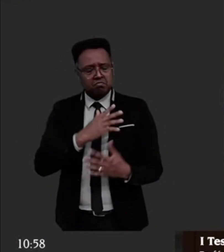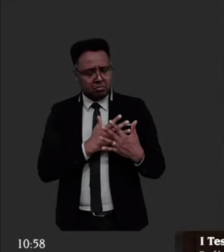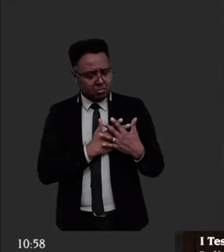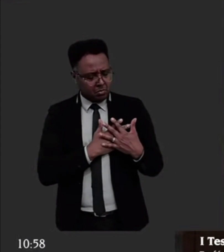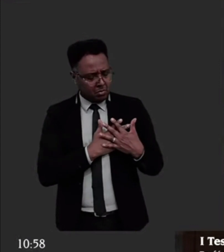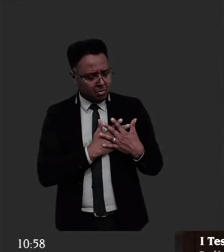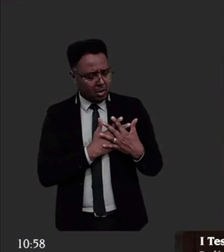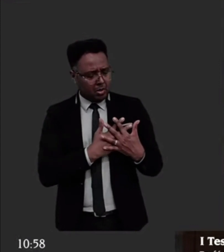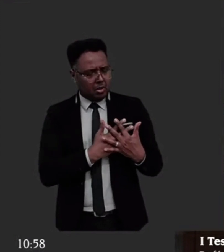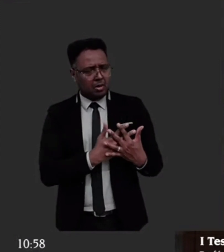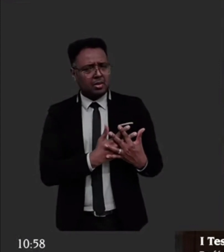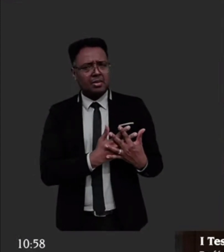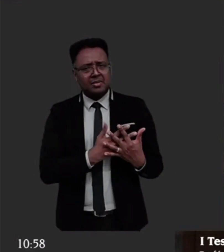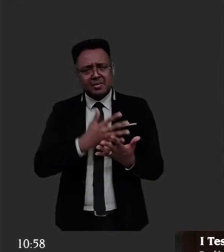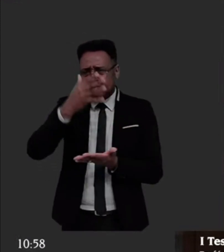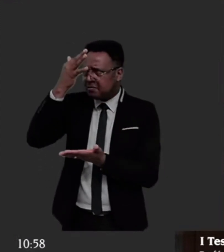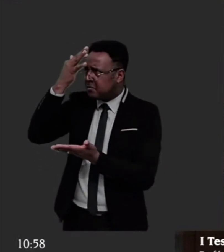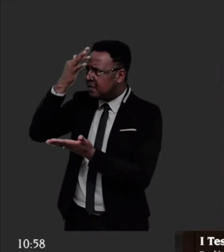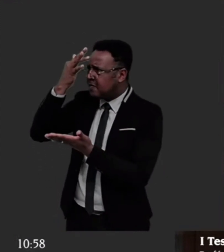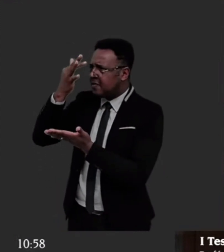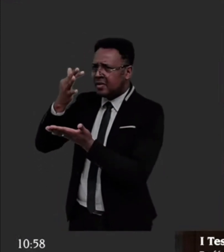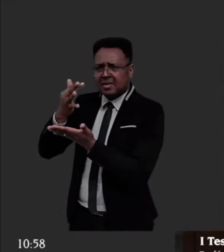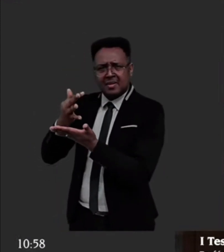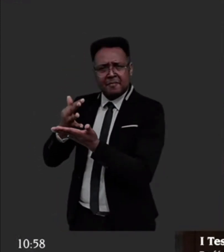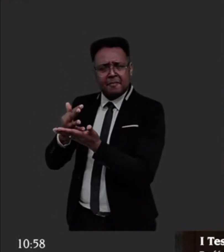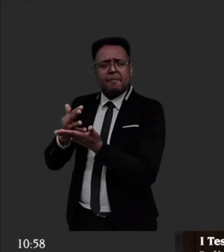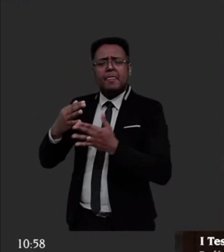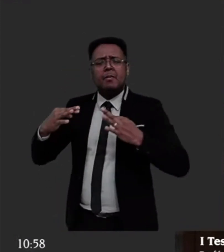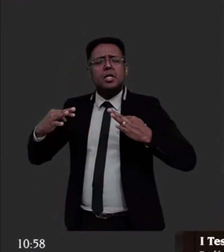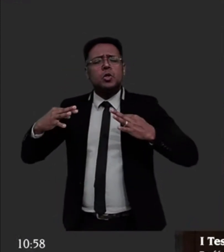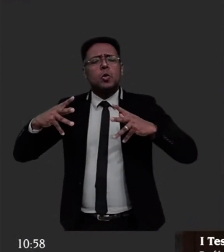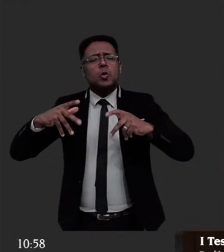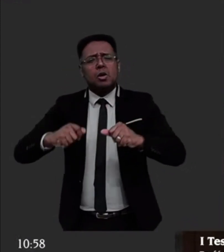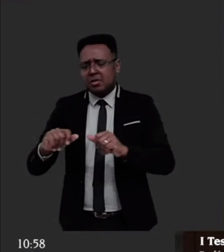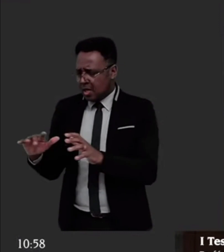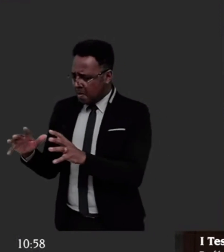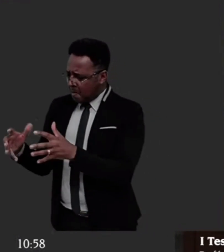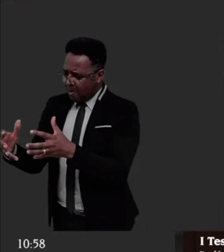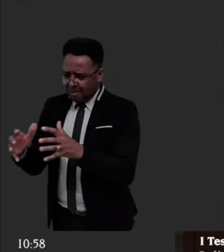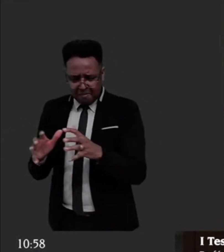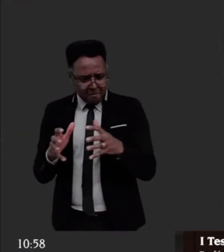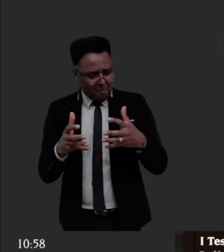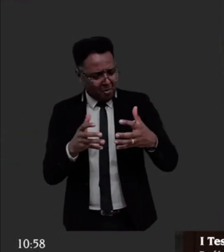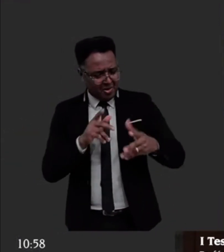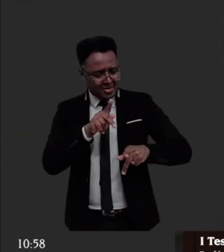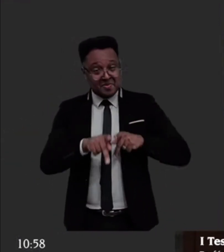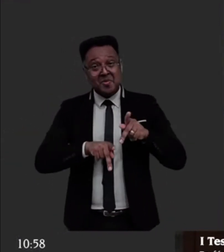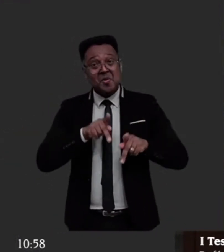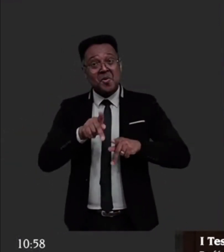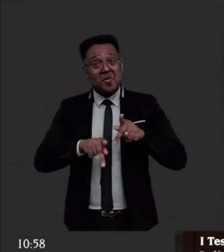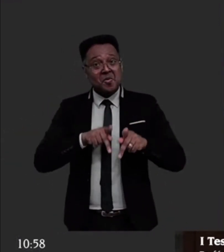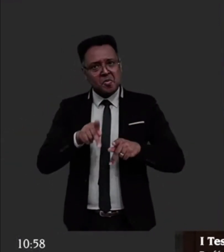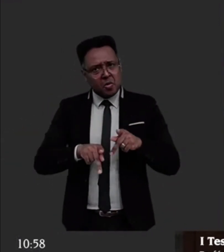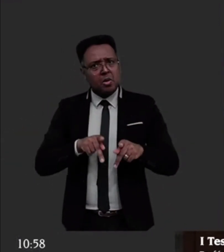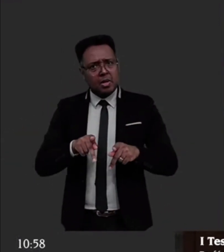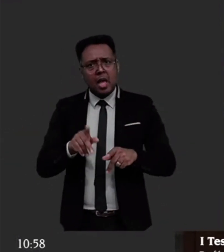faziam para com todos os santos, tinha o coração aberto para servir a Deus em benefício de todos, não eram